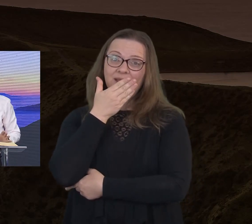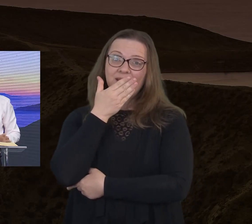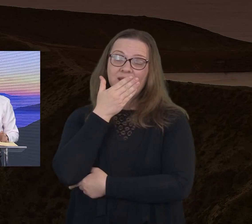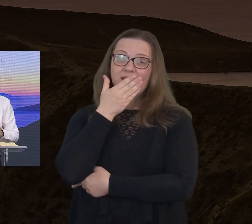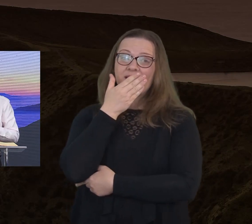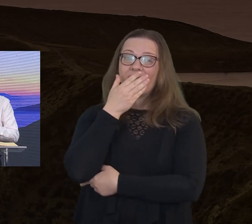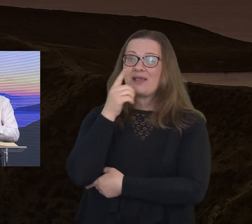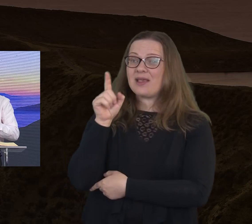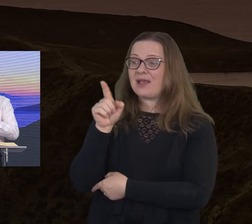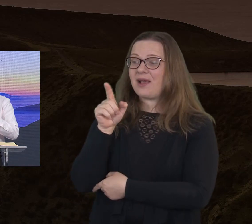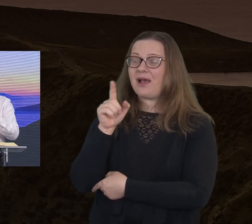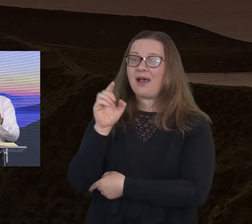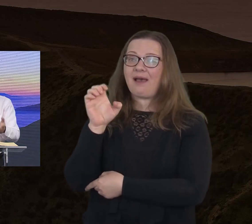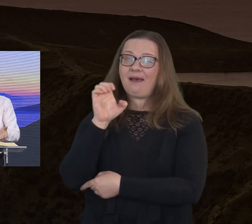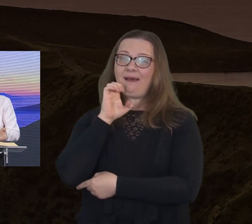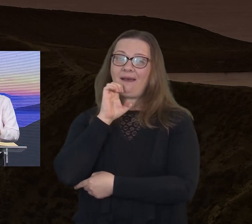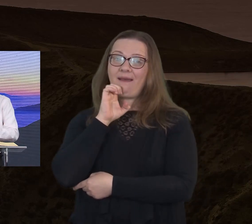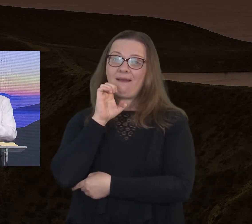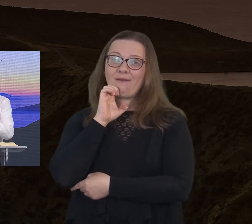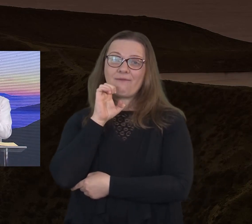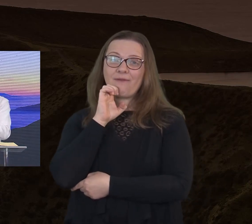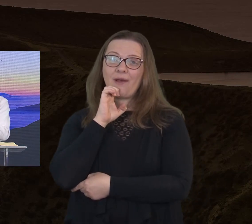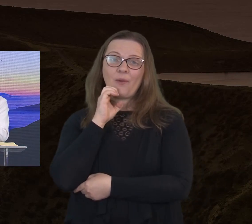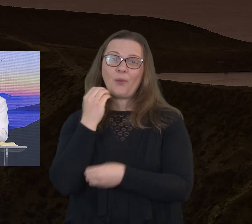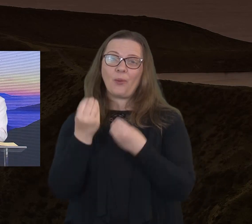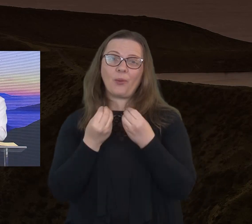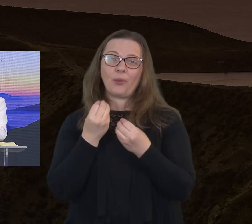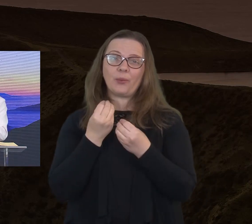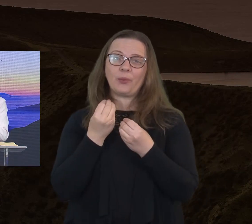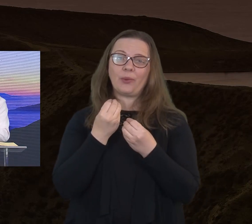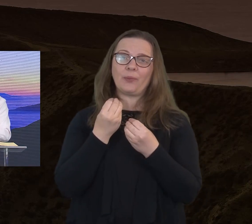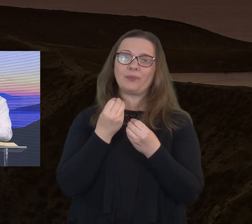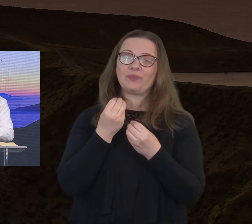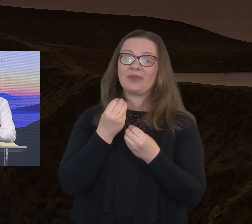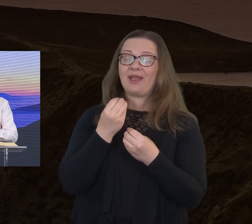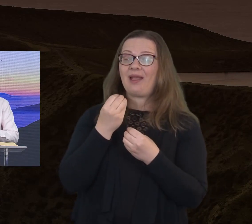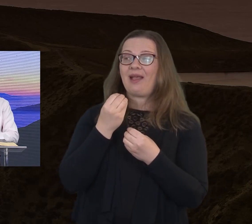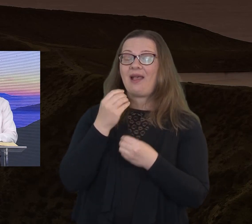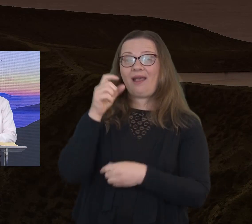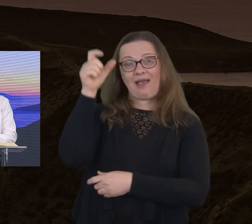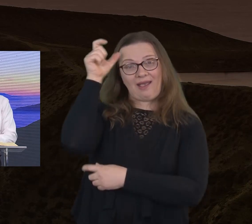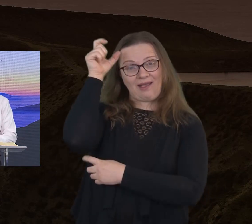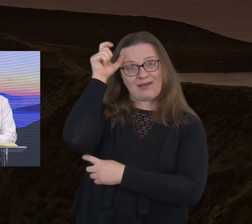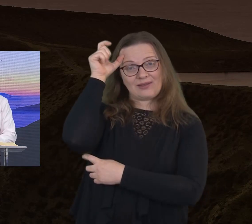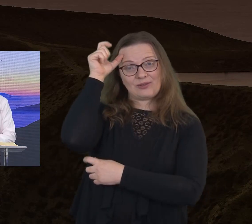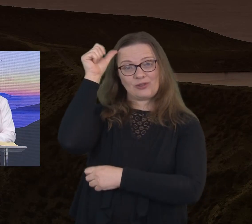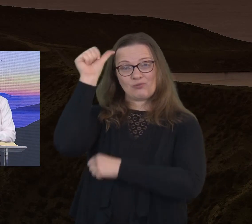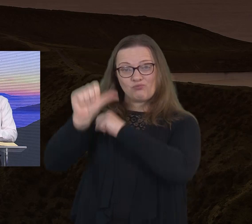como espírito. Deus permitiu que ele aparecesse na forma de uma serpente, né?